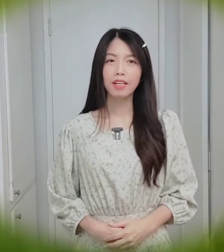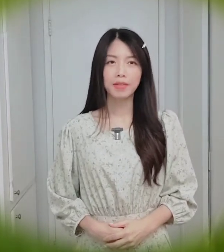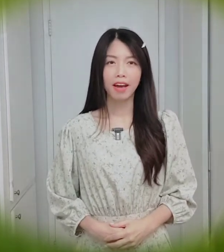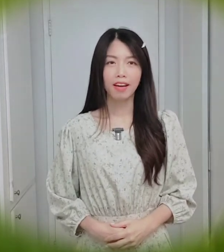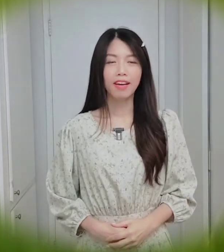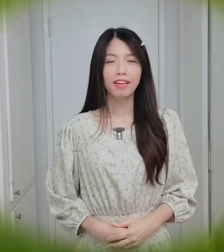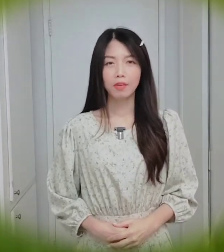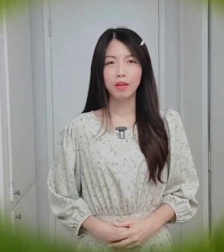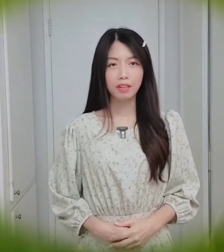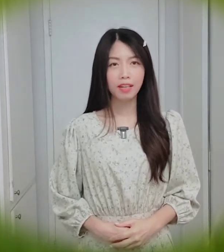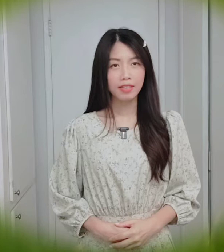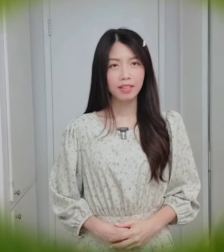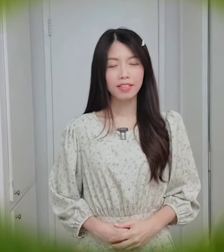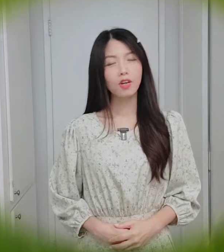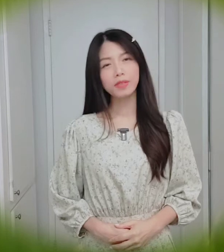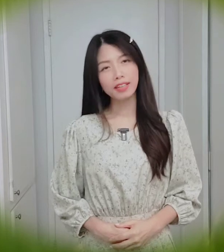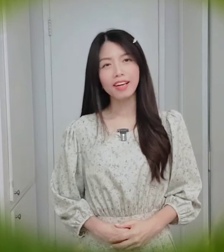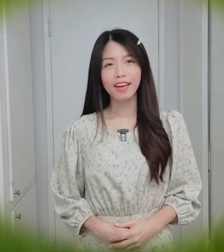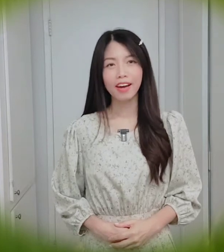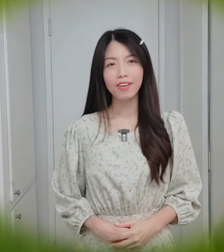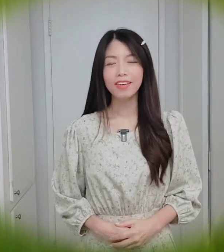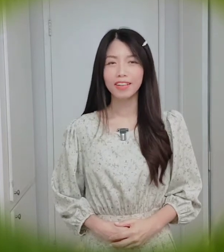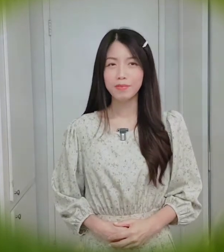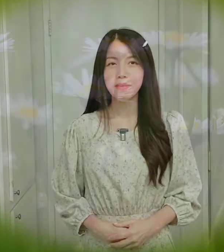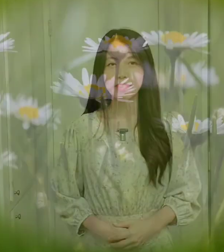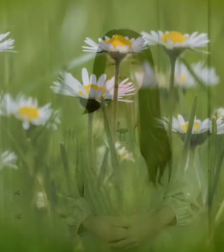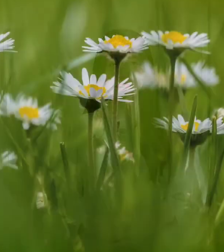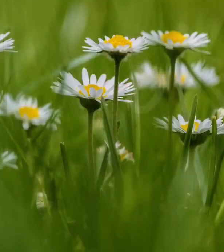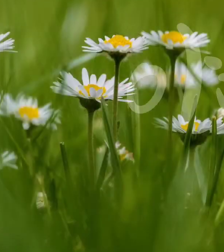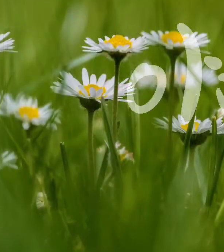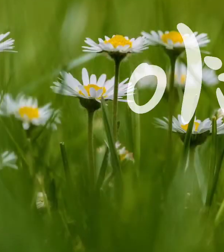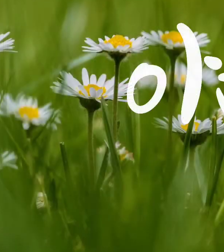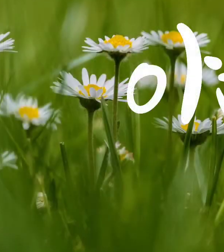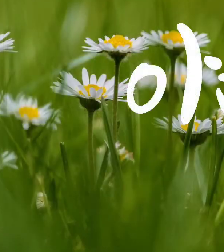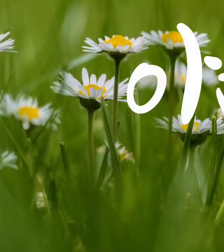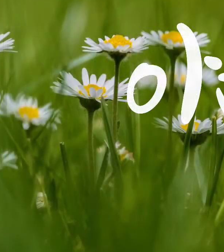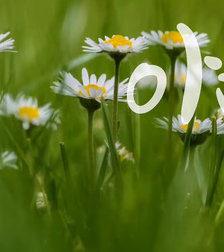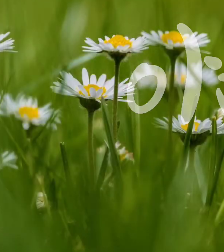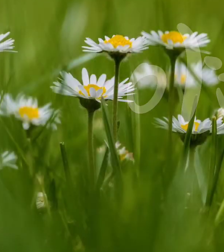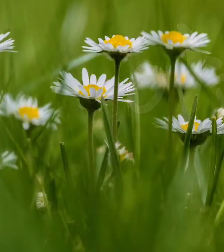라는 찬양입니다. 그러면 끝까지 시청 부탁드릴게요. 감사합니다.